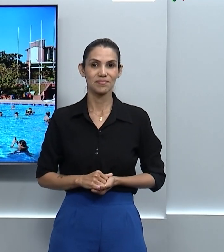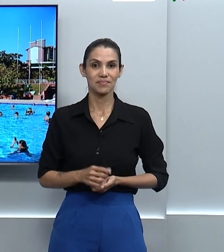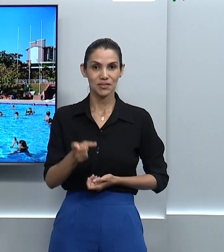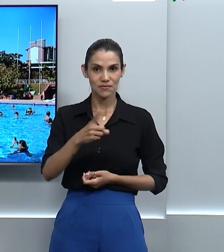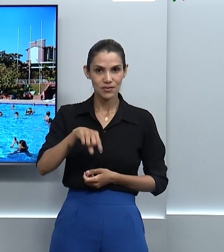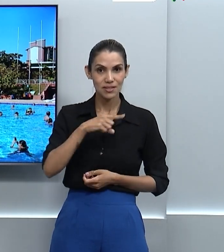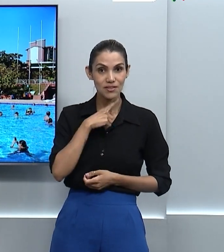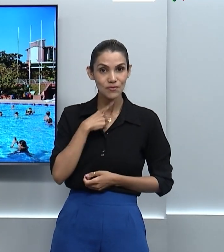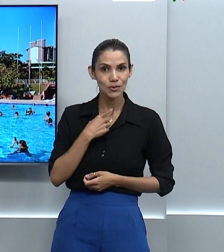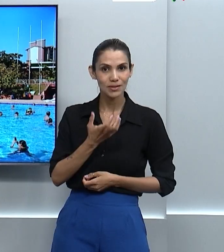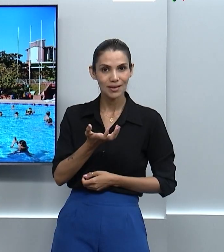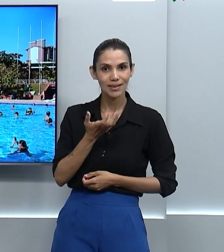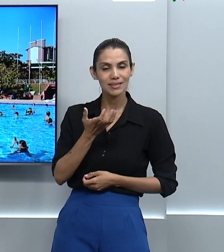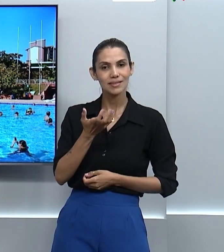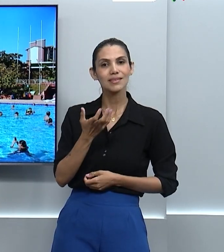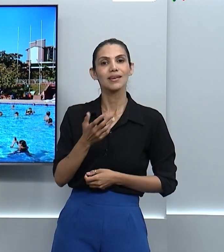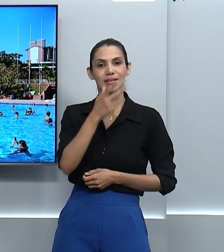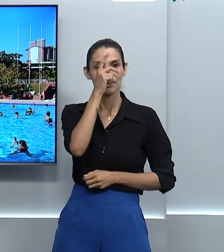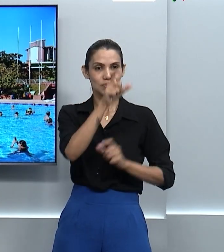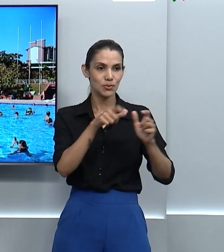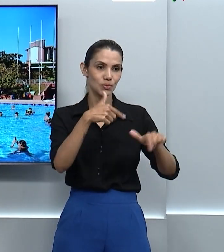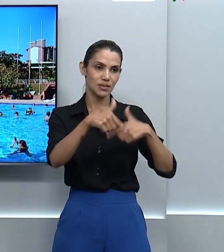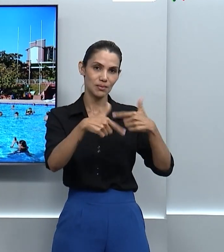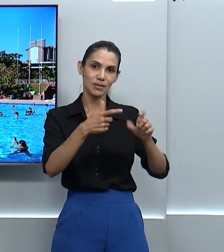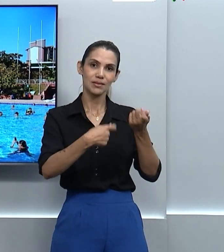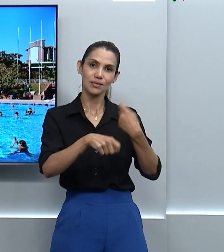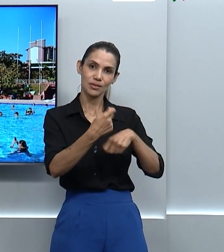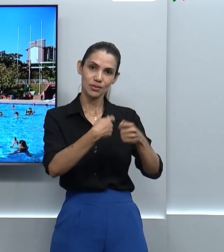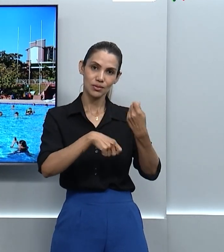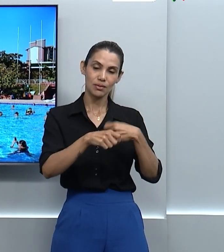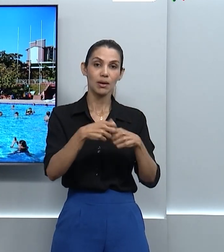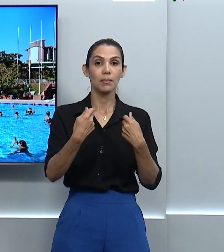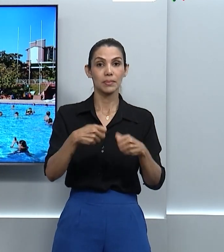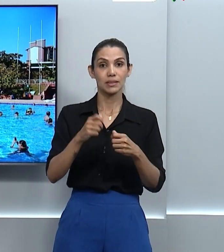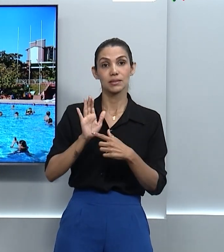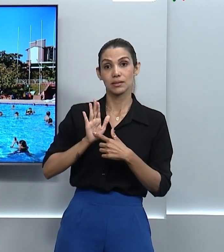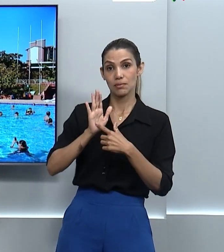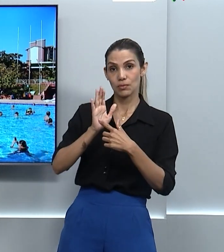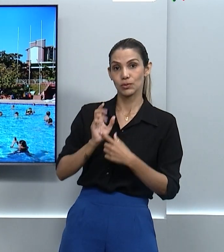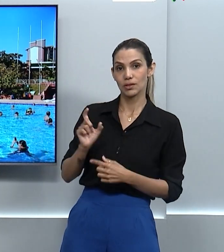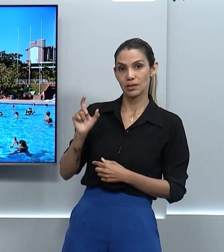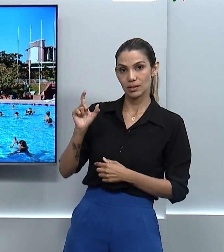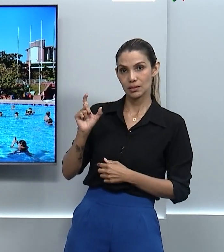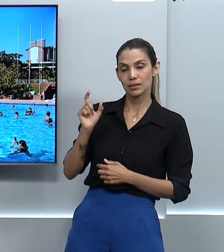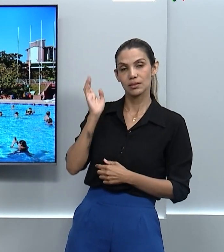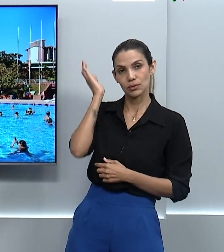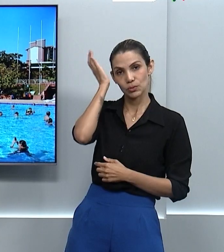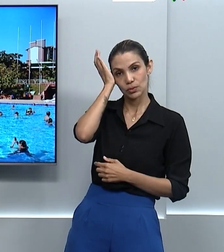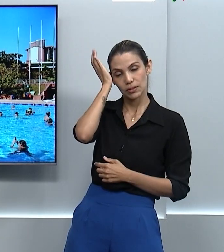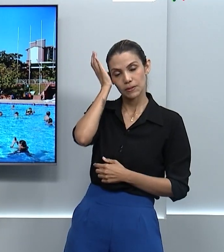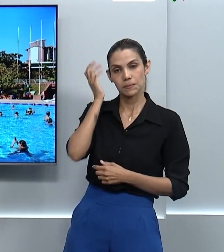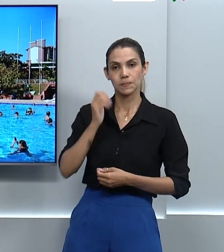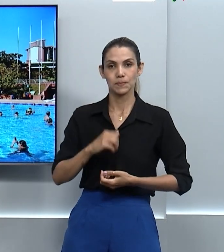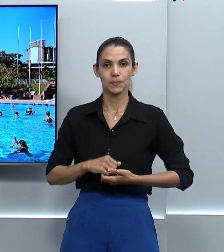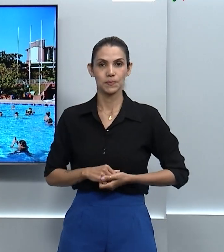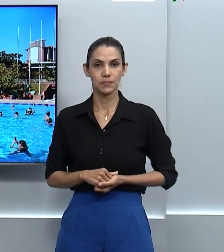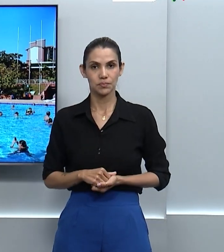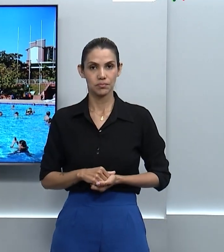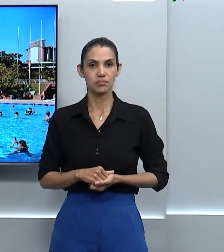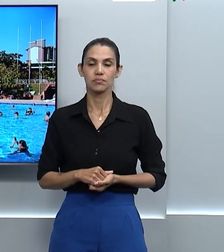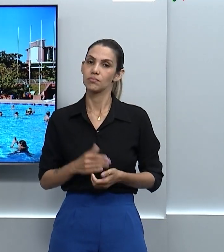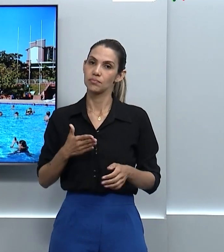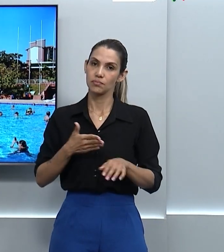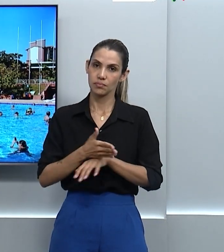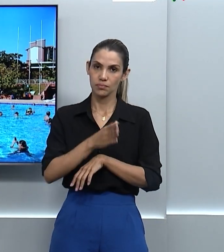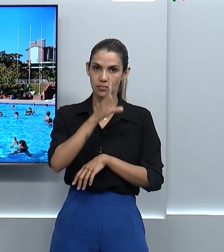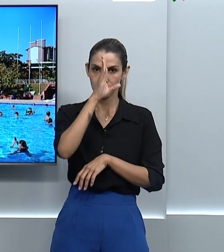esse acesso, os trabalhadores do comércio e dependentes têm que apresentar a credencial SESC atualizada. A entrada é